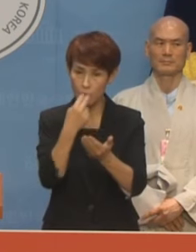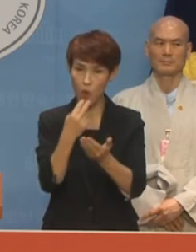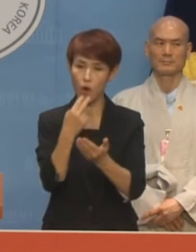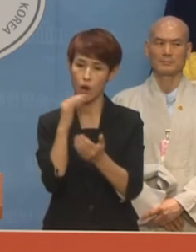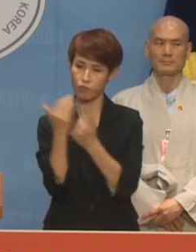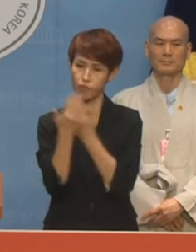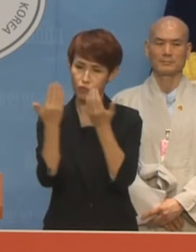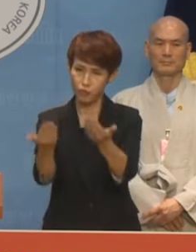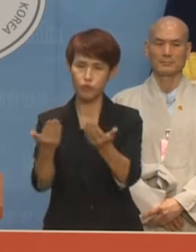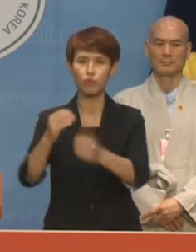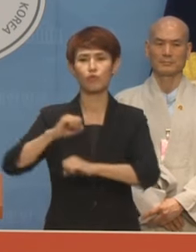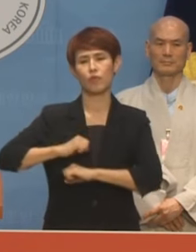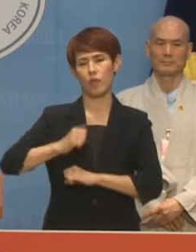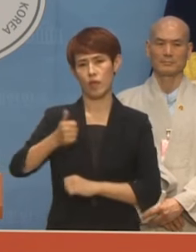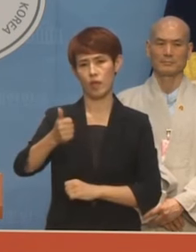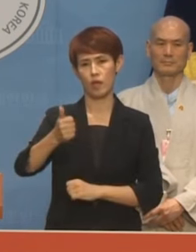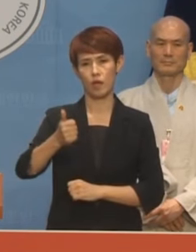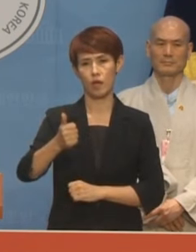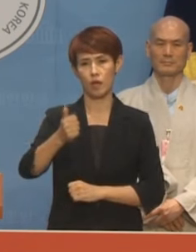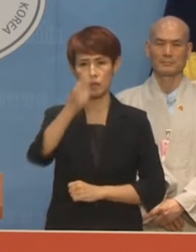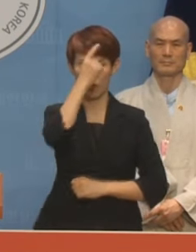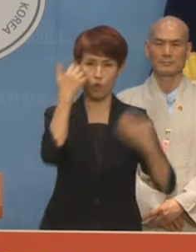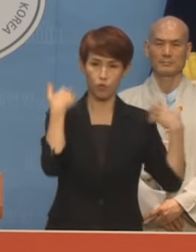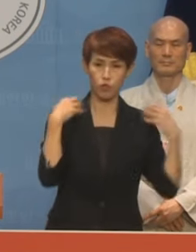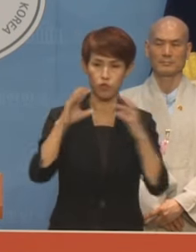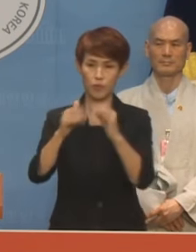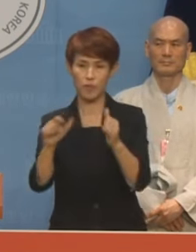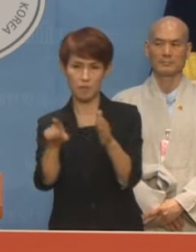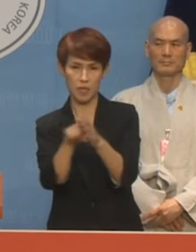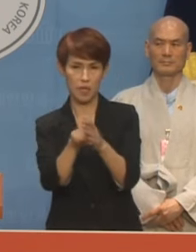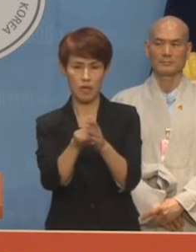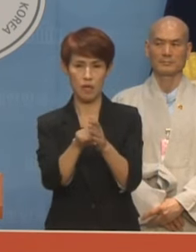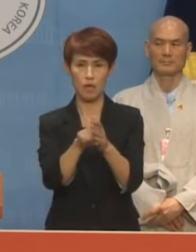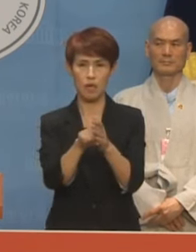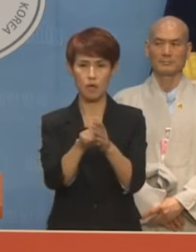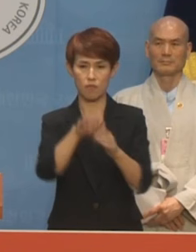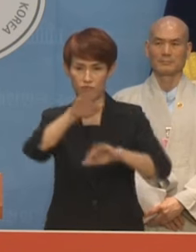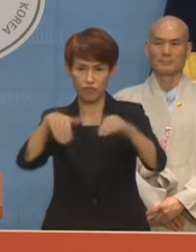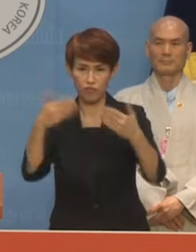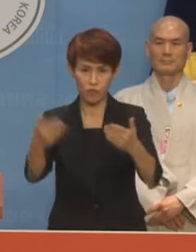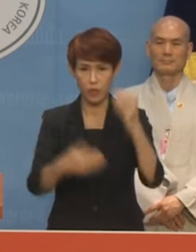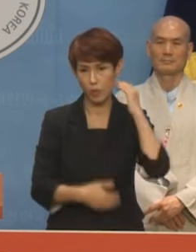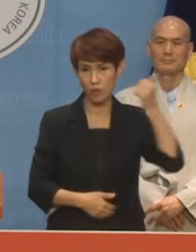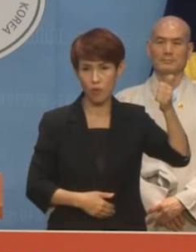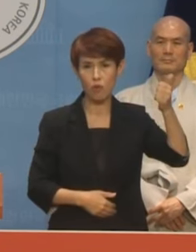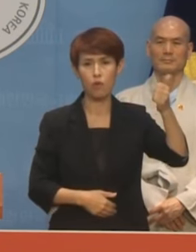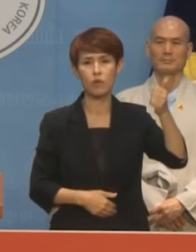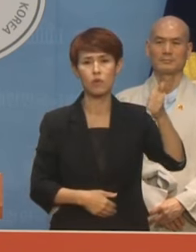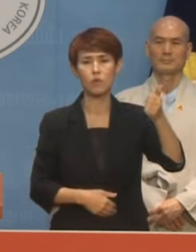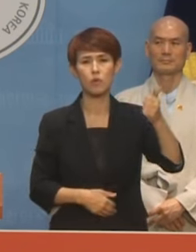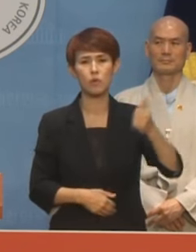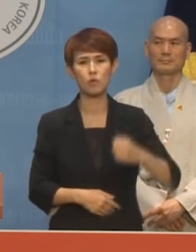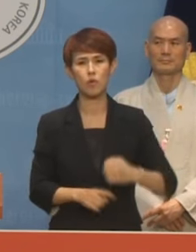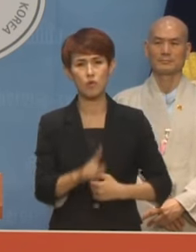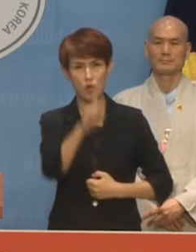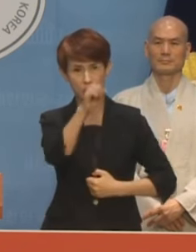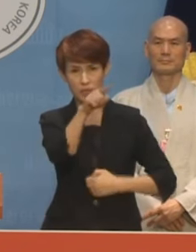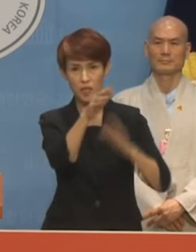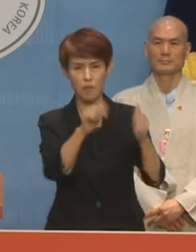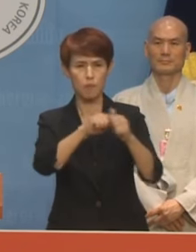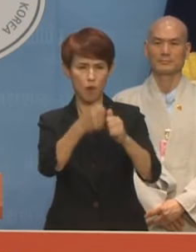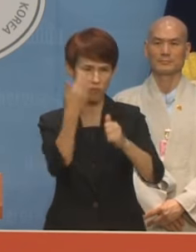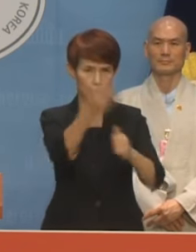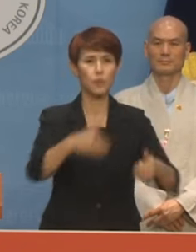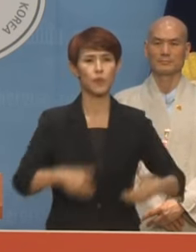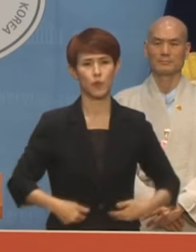이러한 정부와 국민 간의 신뢰를 저버린 대통령이나 일선 지휘관은 마땅한 처벌을 받아야 하고 정치